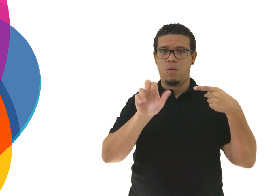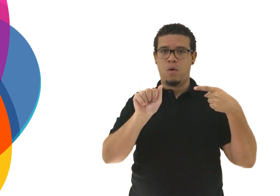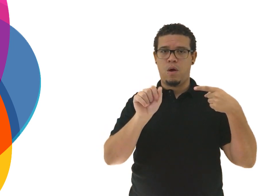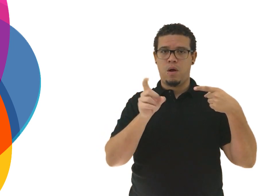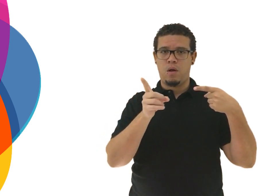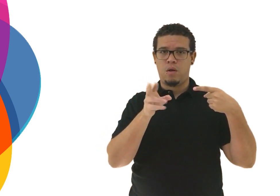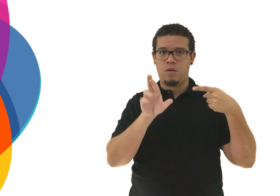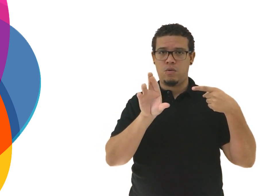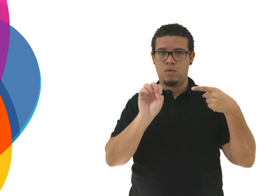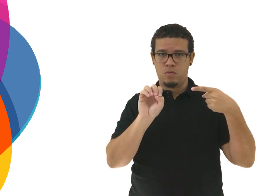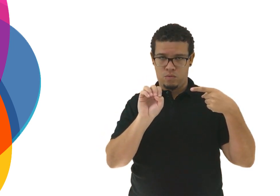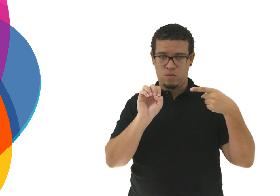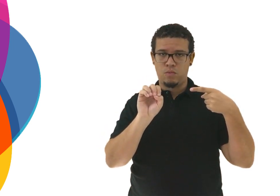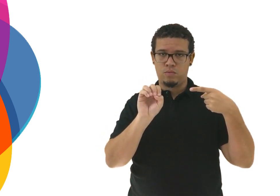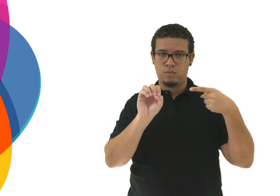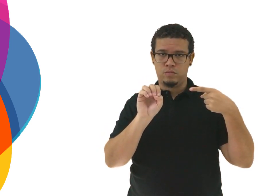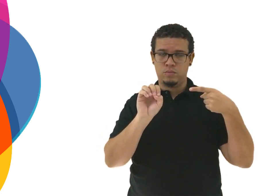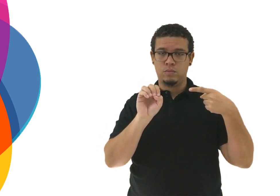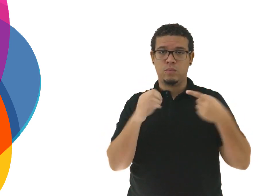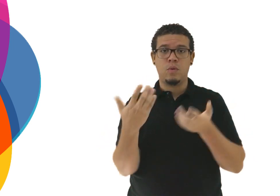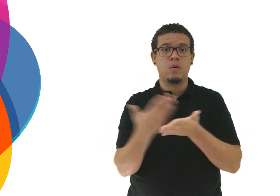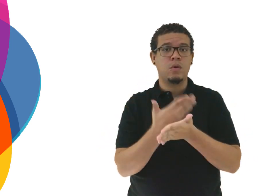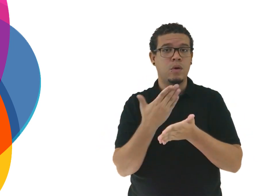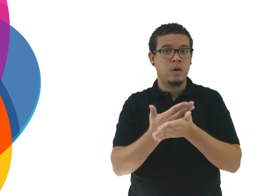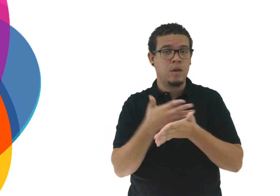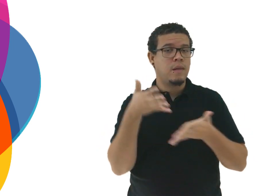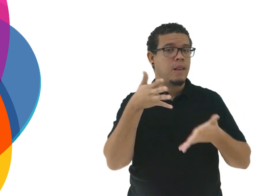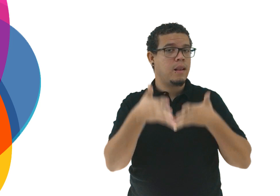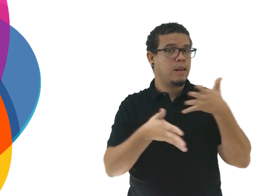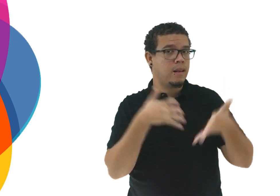O primeiro é de Ronice Quadros,